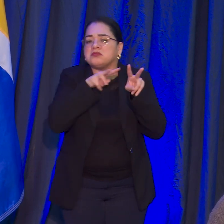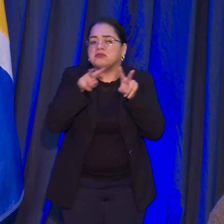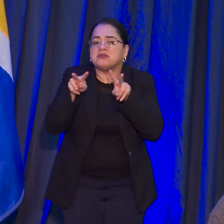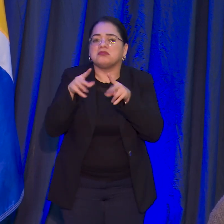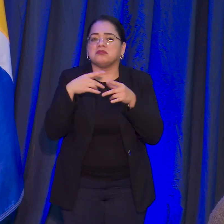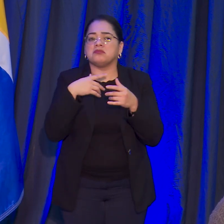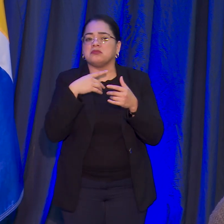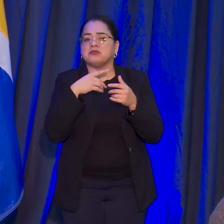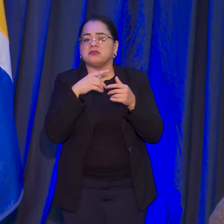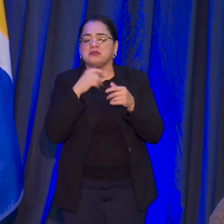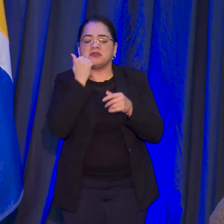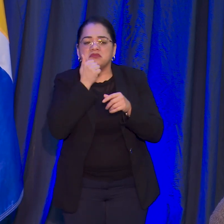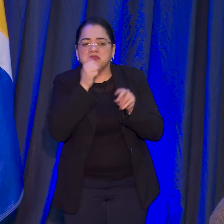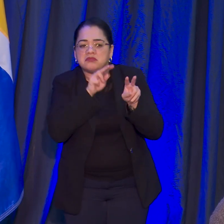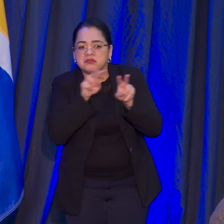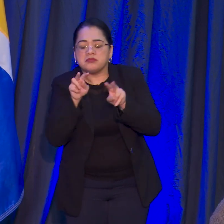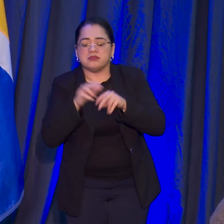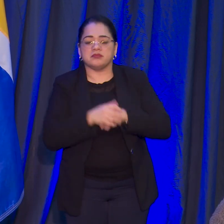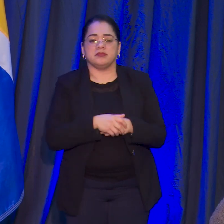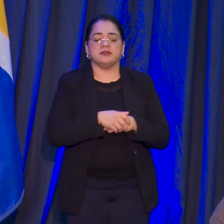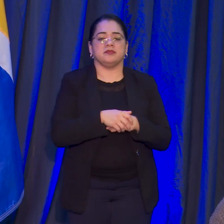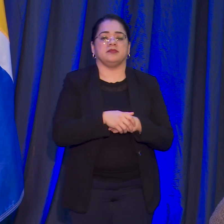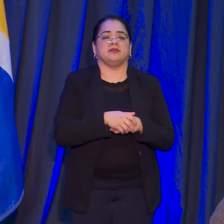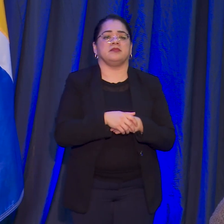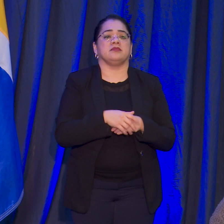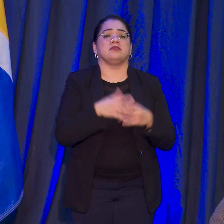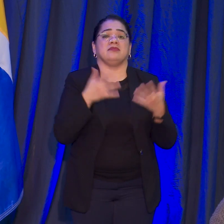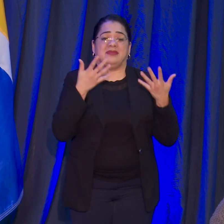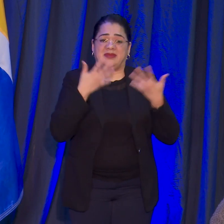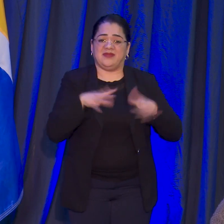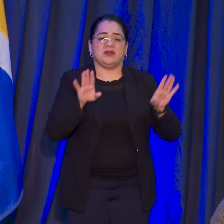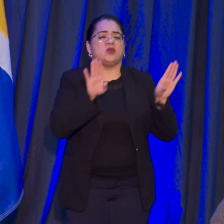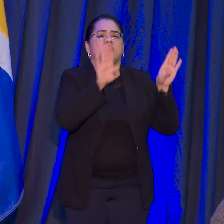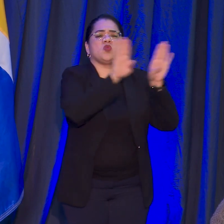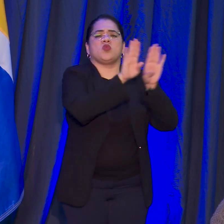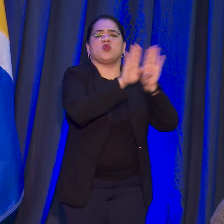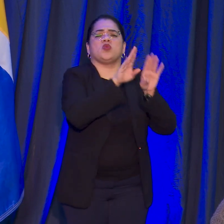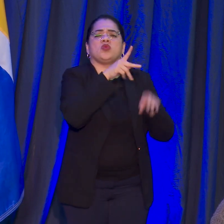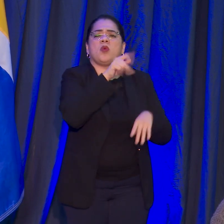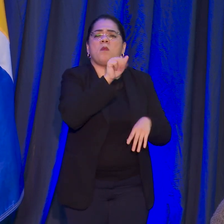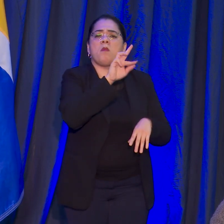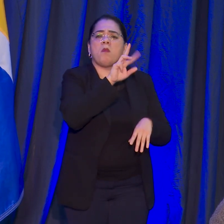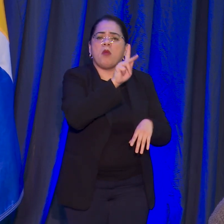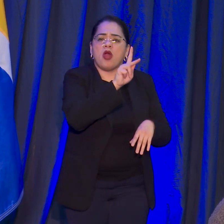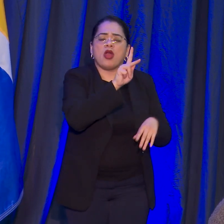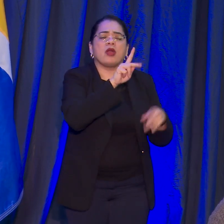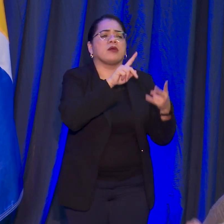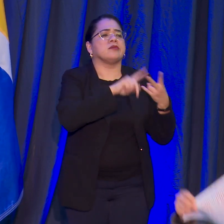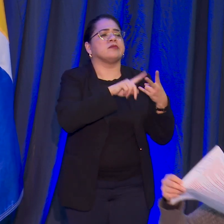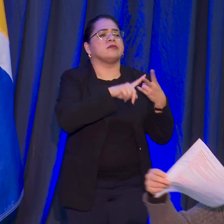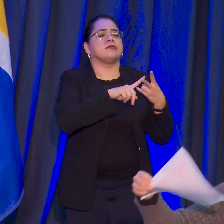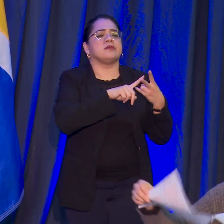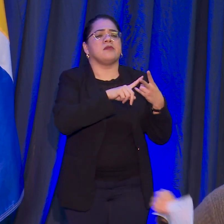En cuanto a nuestra parte, hemos empezado a cerrar parques y también